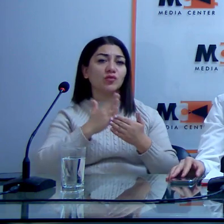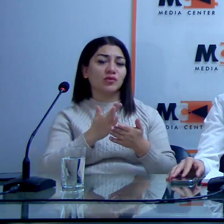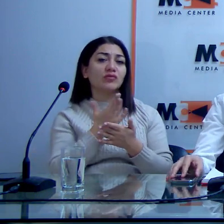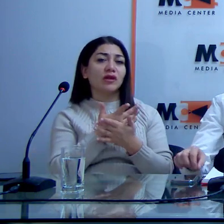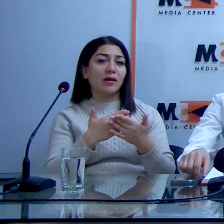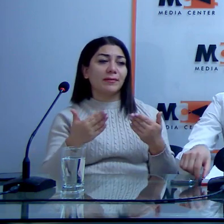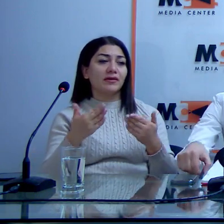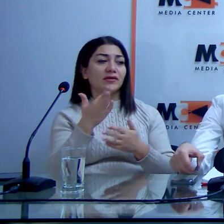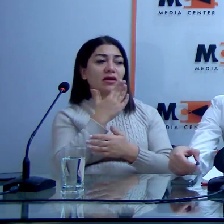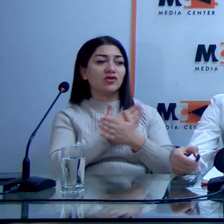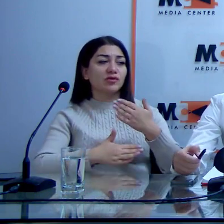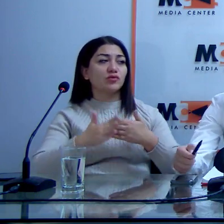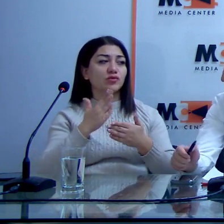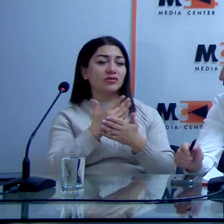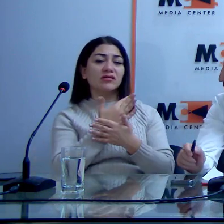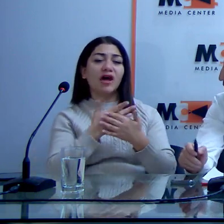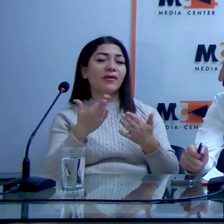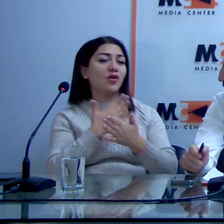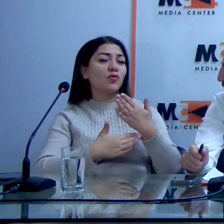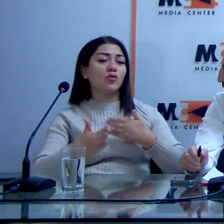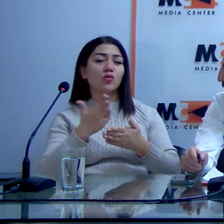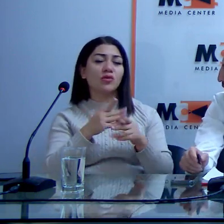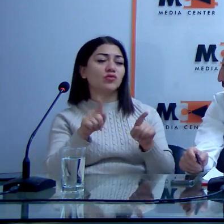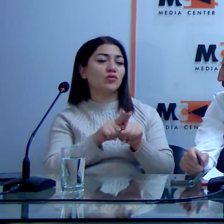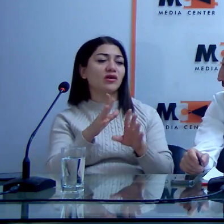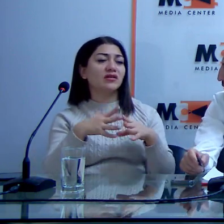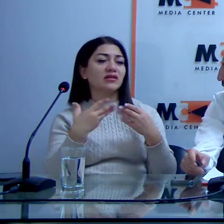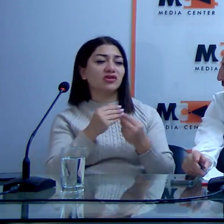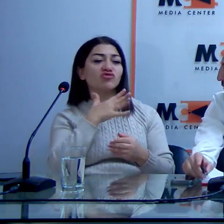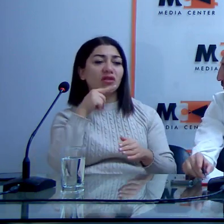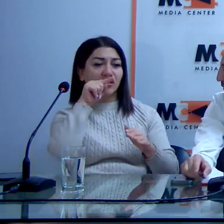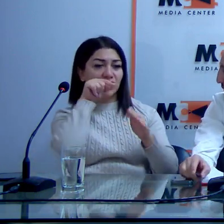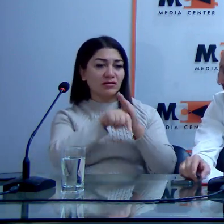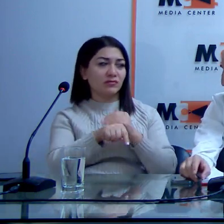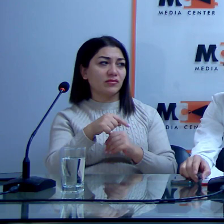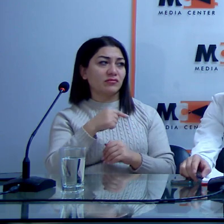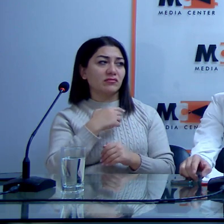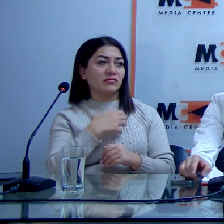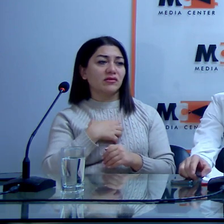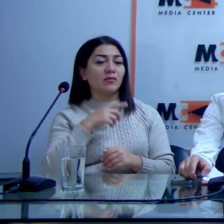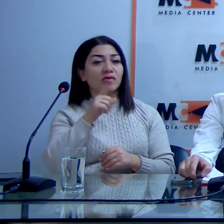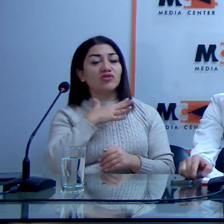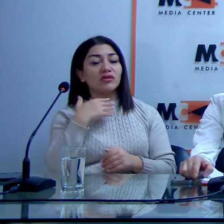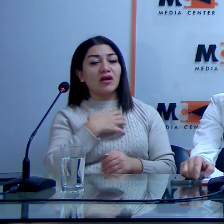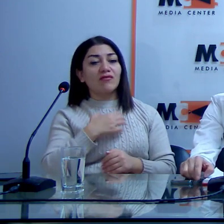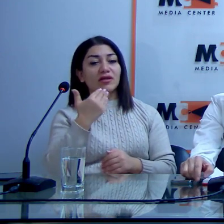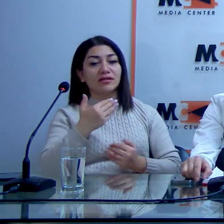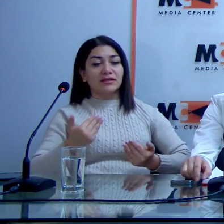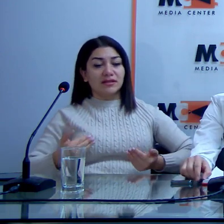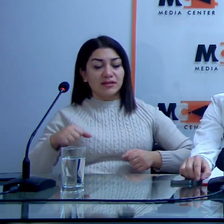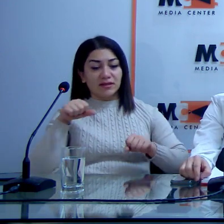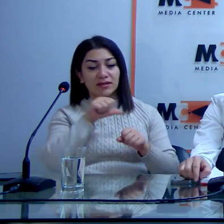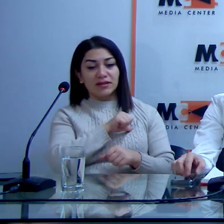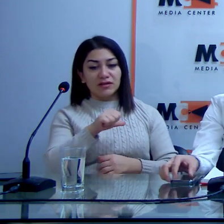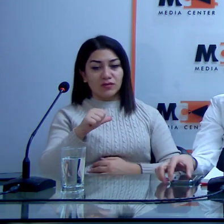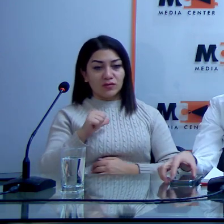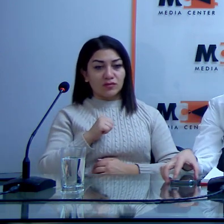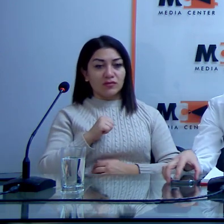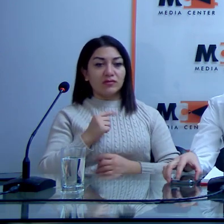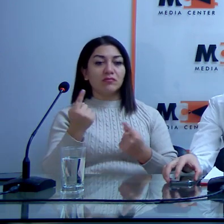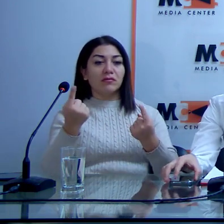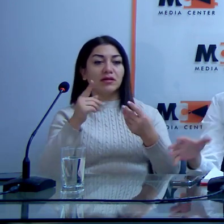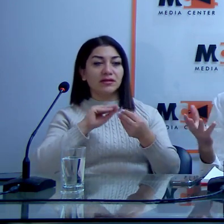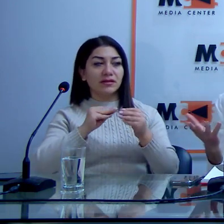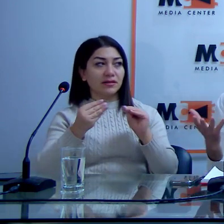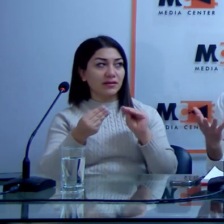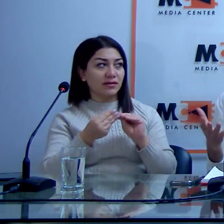տարբեր հաշմանդամության տարբեր տեսակներ ունեցող անձինք շատ են կարևորում իրենց ինքնուրույնությունը եւ այս բավականին լուրջ խնդիր է, որ